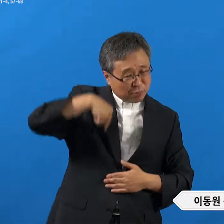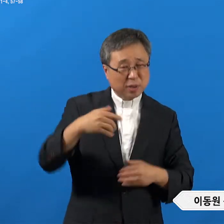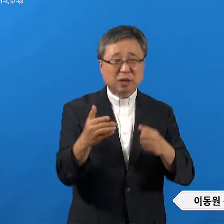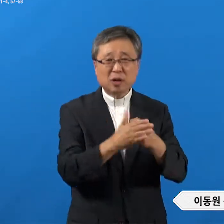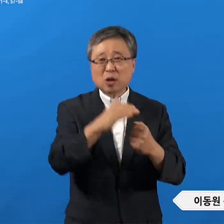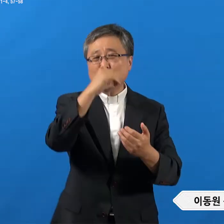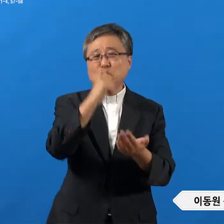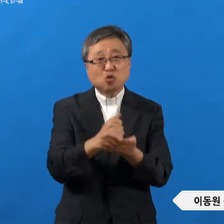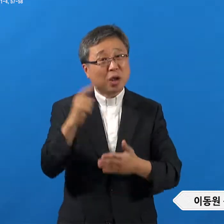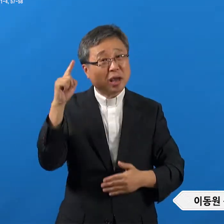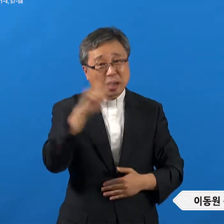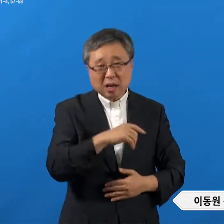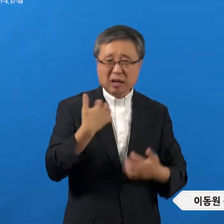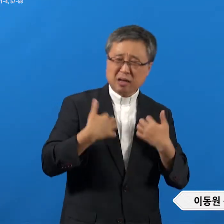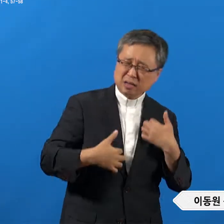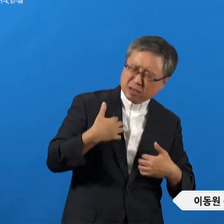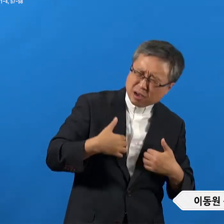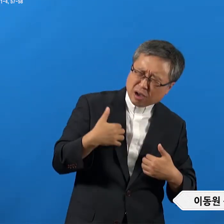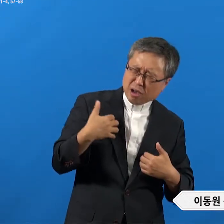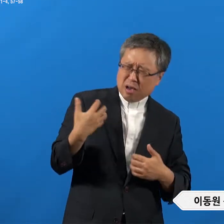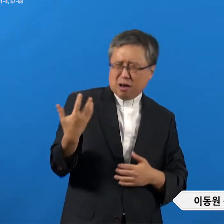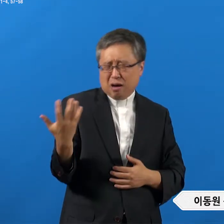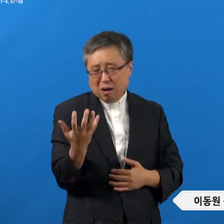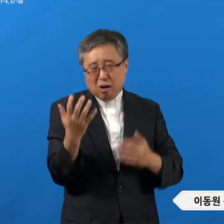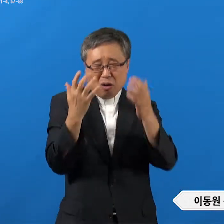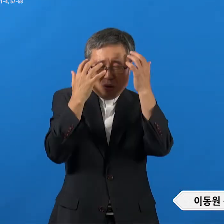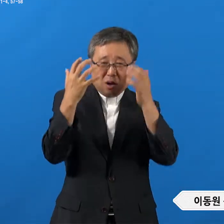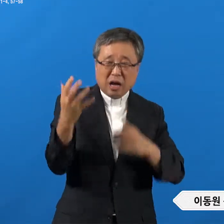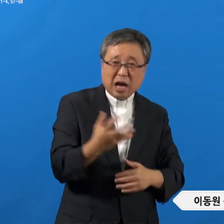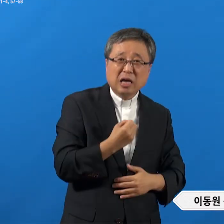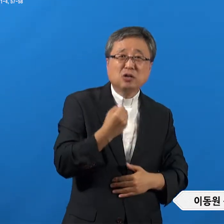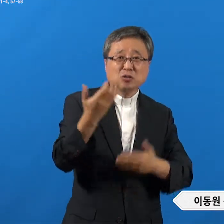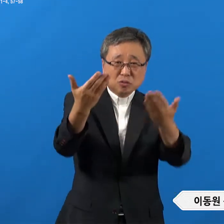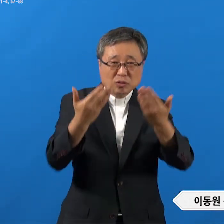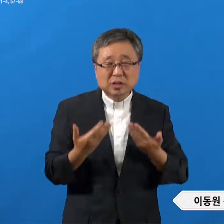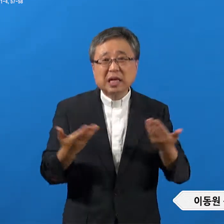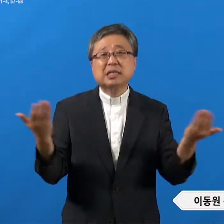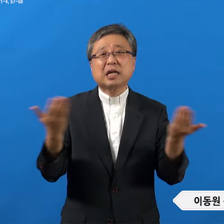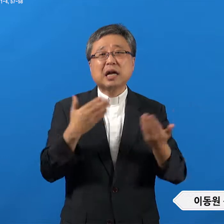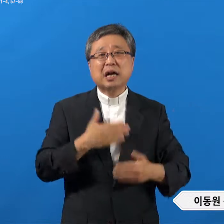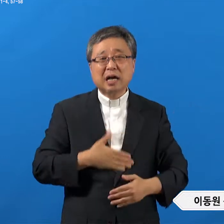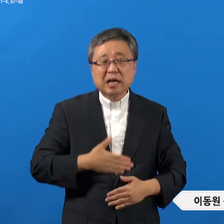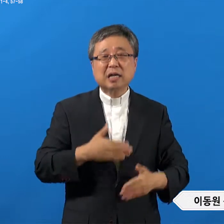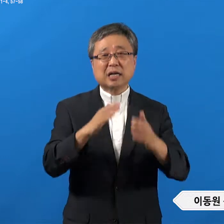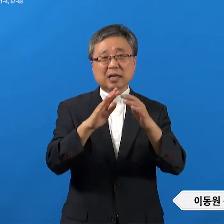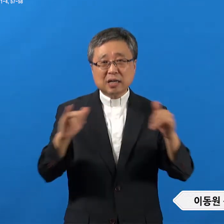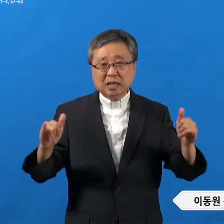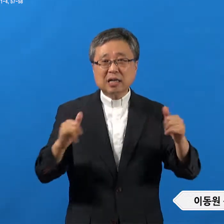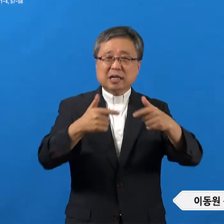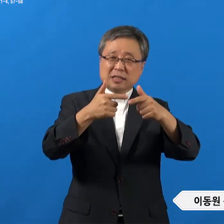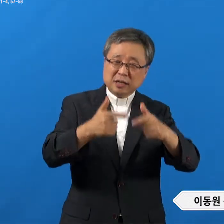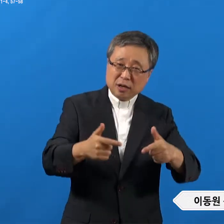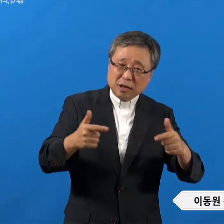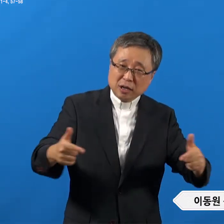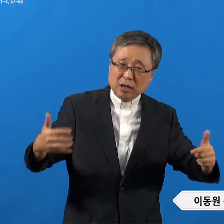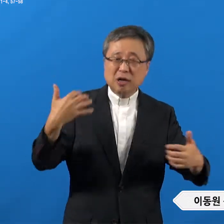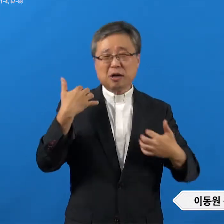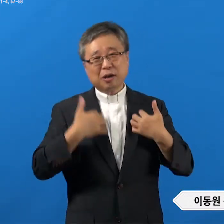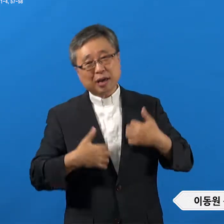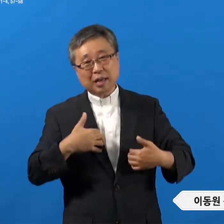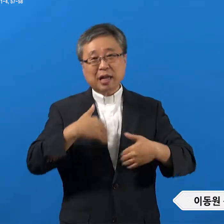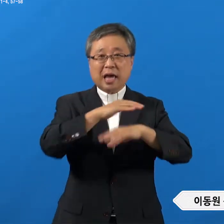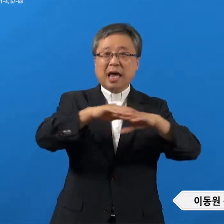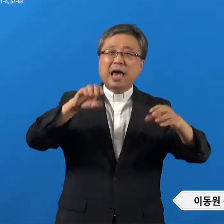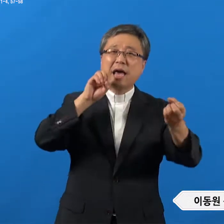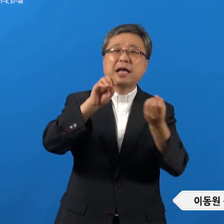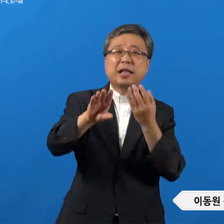죄책감으로 죄악의 쾌락은 쓰리쓴 고통을 가져다 준다는 사실을 알고 사람들은 서서히 쾌락이